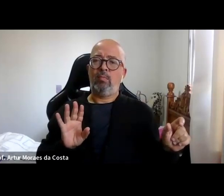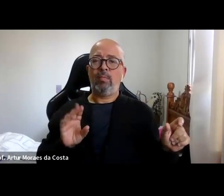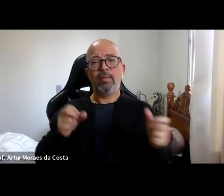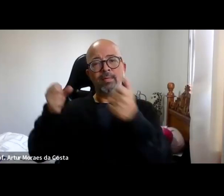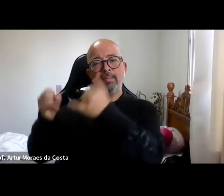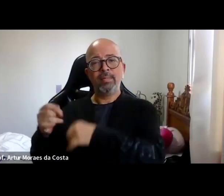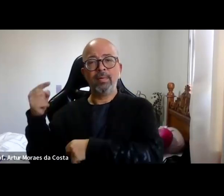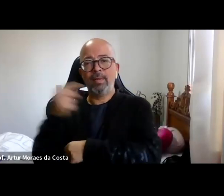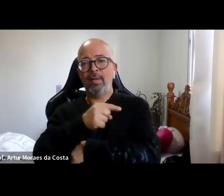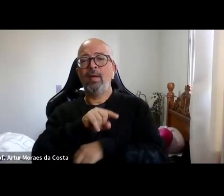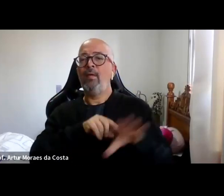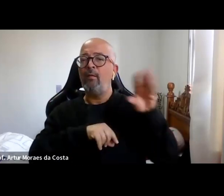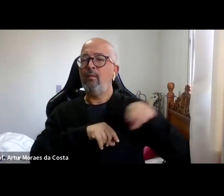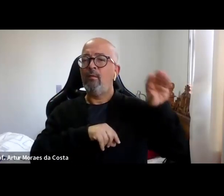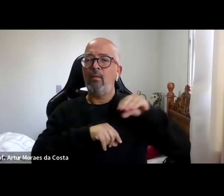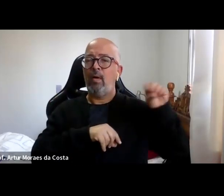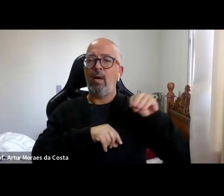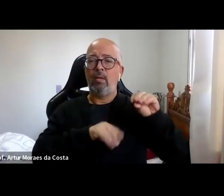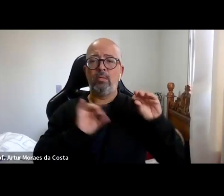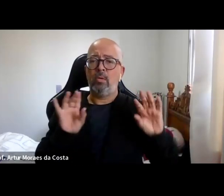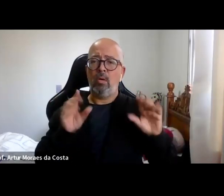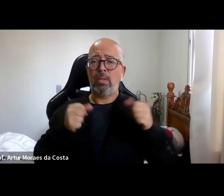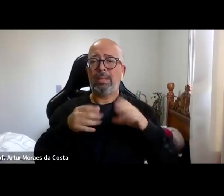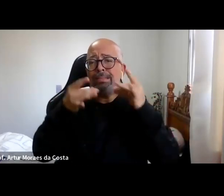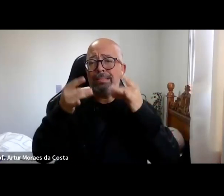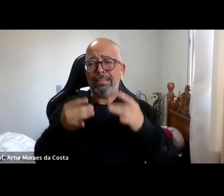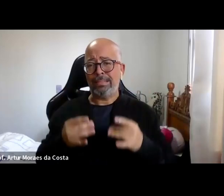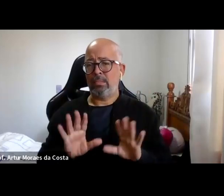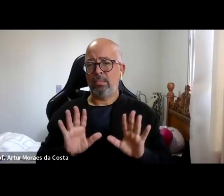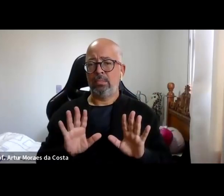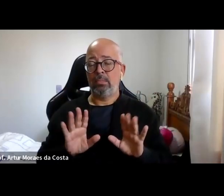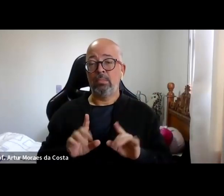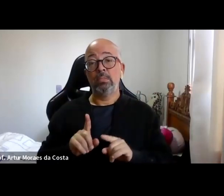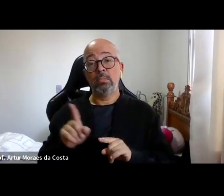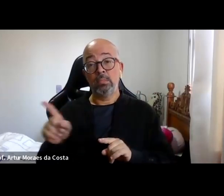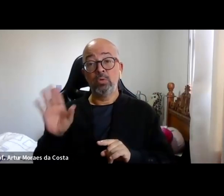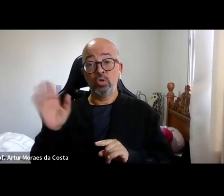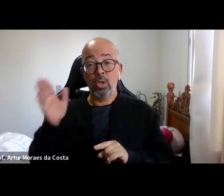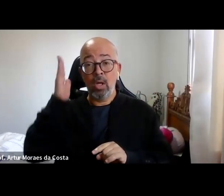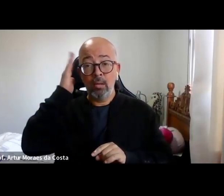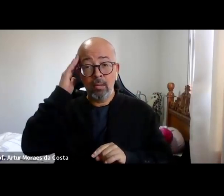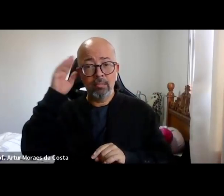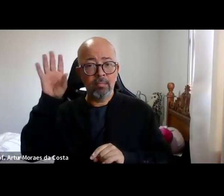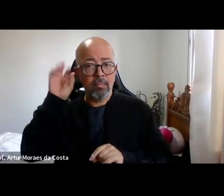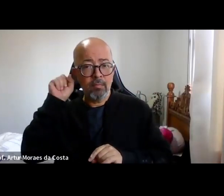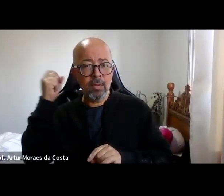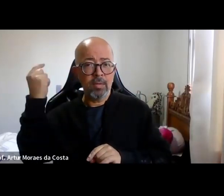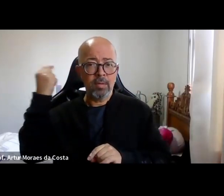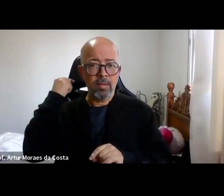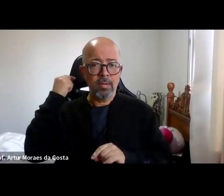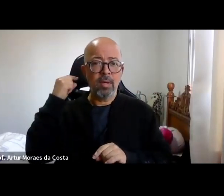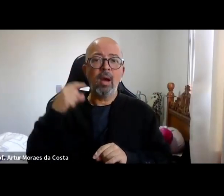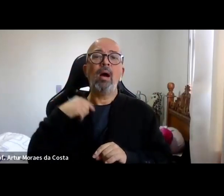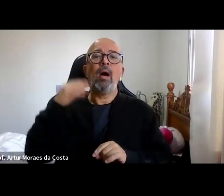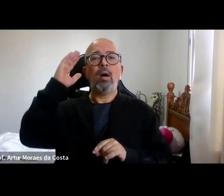Clara del sonido que yo le puedo estar describiendo describir un sonido es no es otra cosa que decir qué está